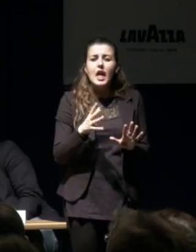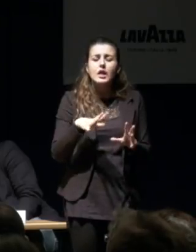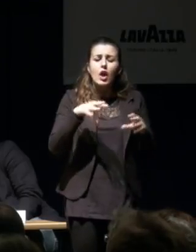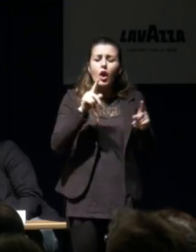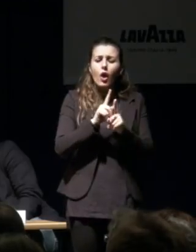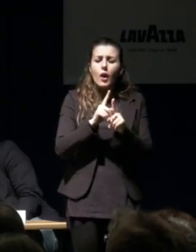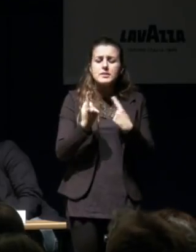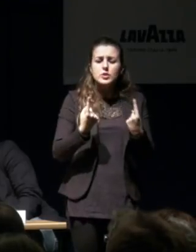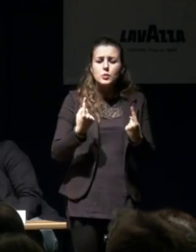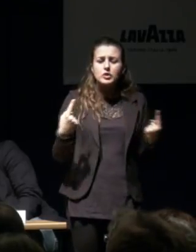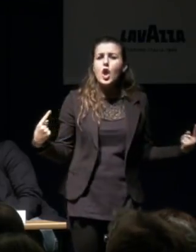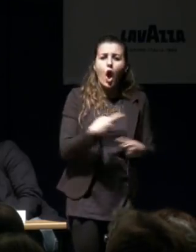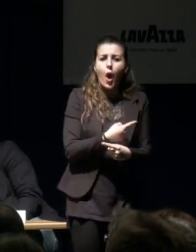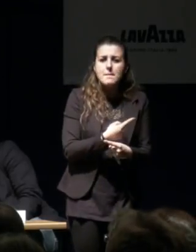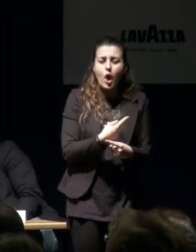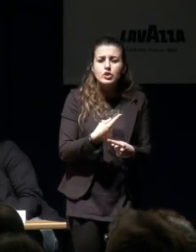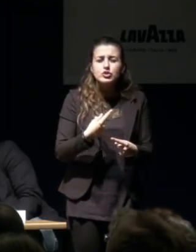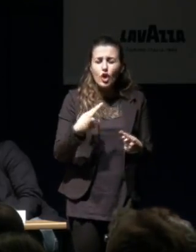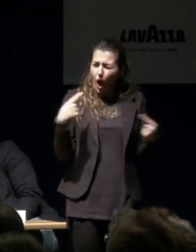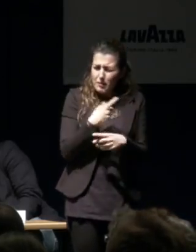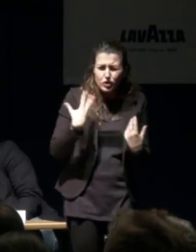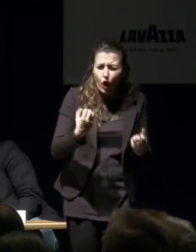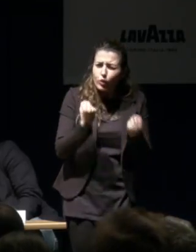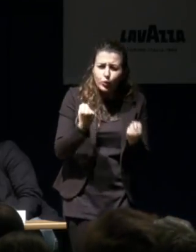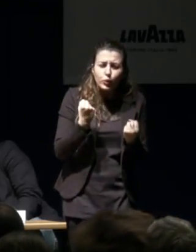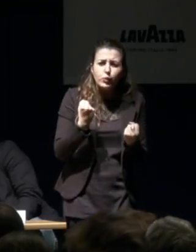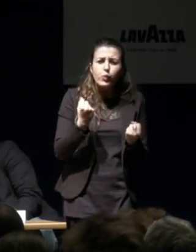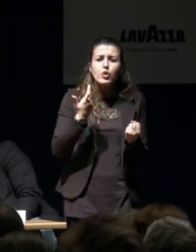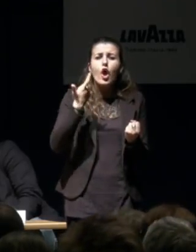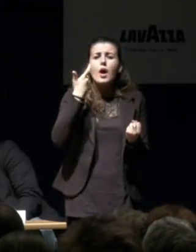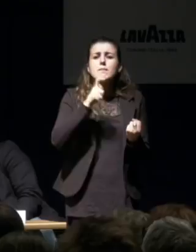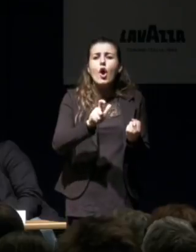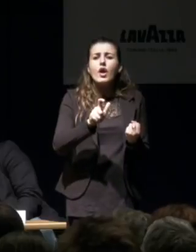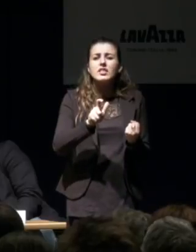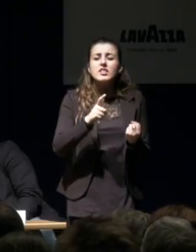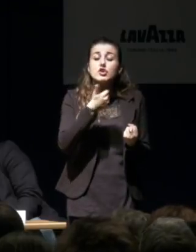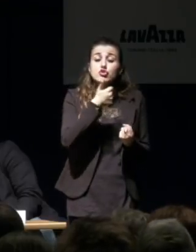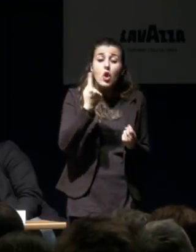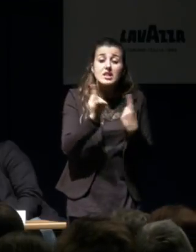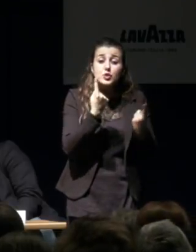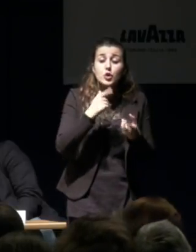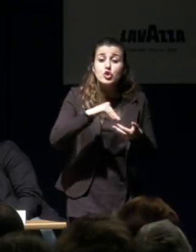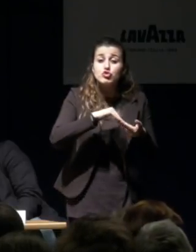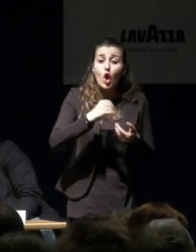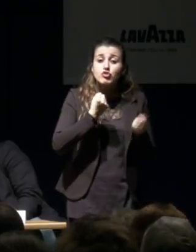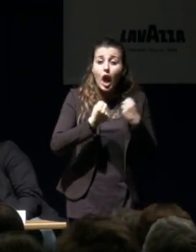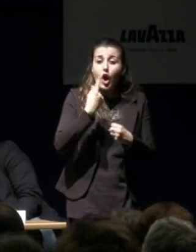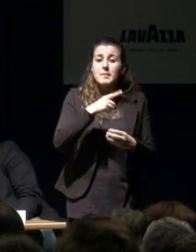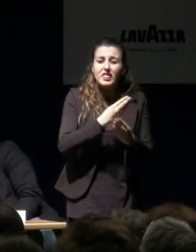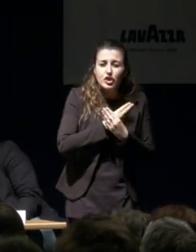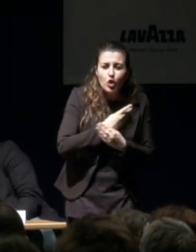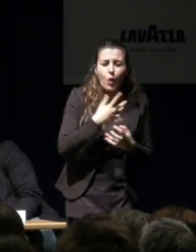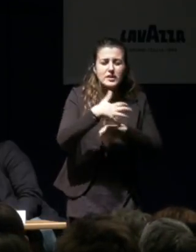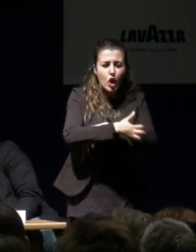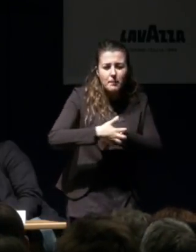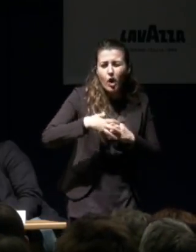contraccolpo contraccolpo durissimo in termini non soltanto socio economici di disoccupazione di povertà